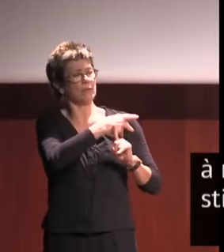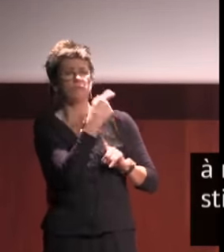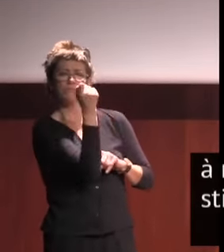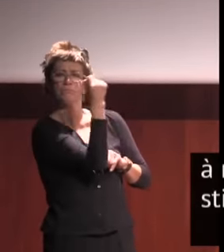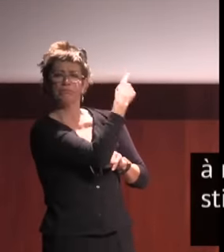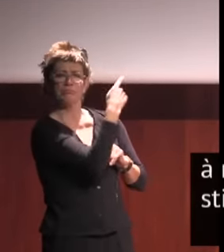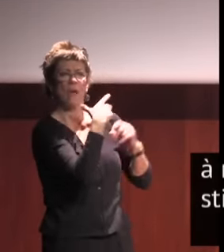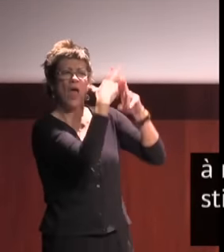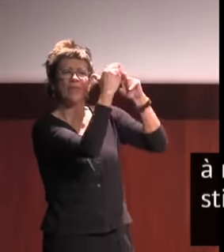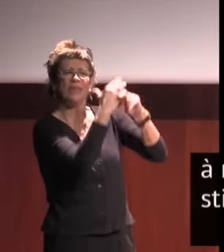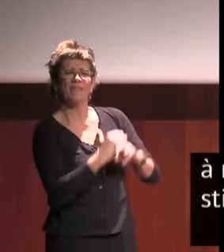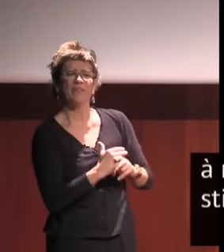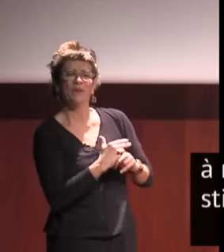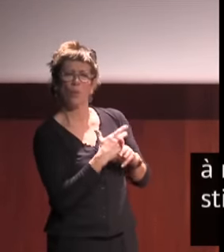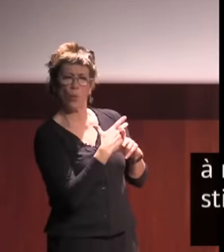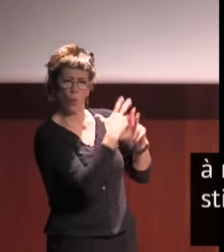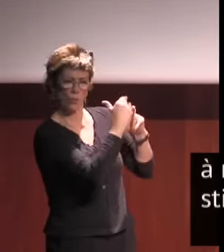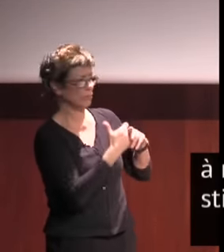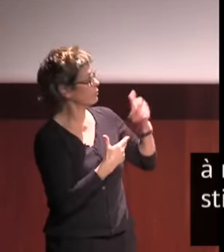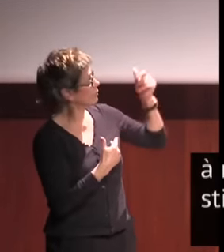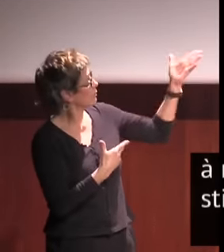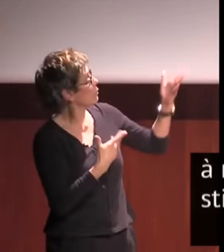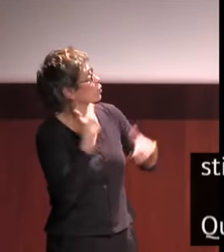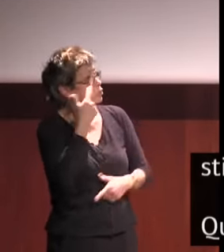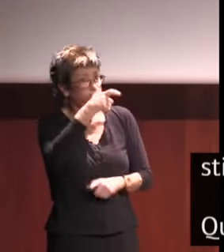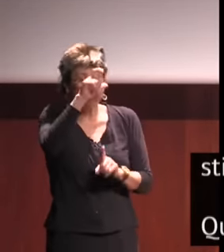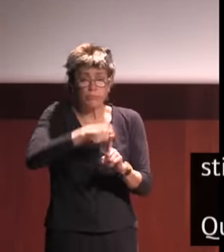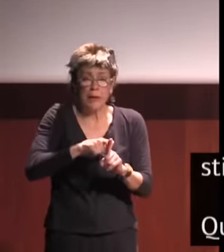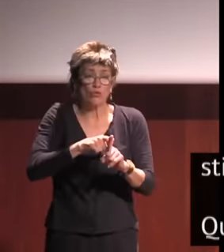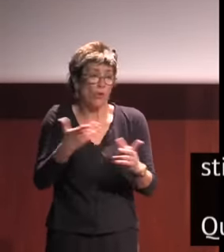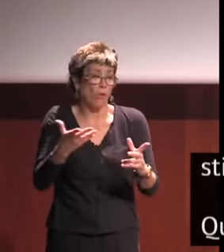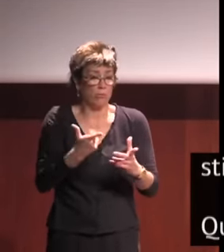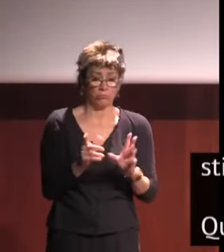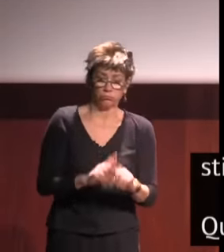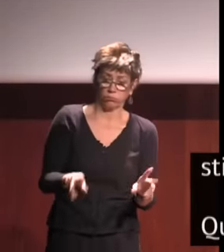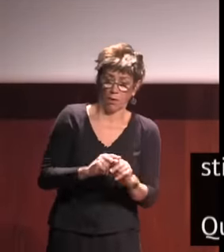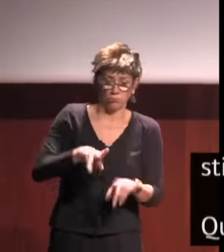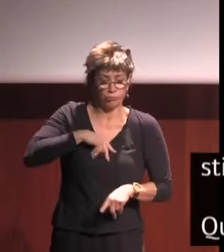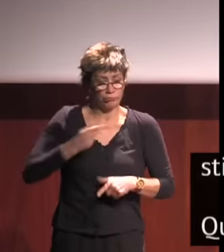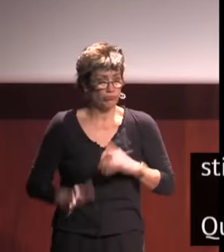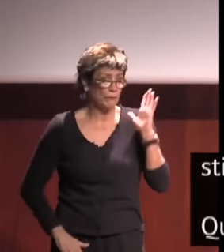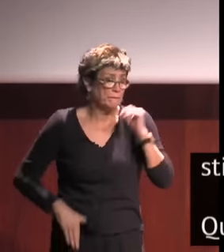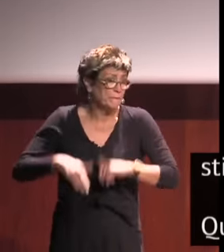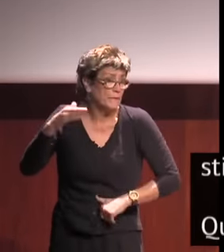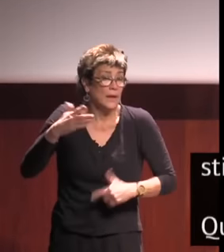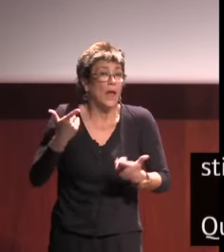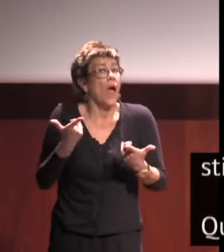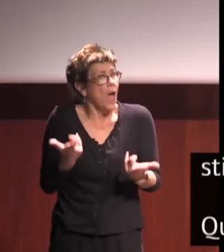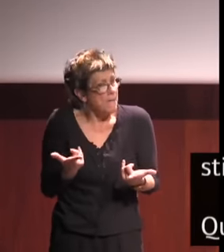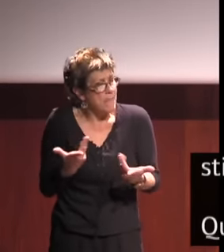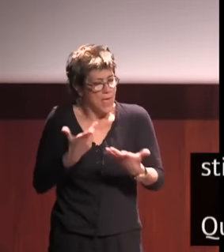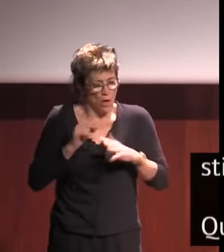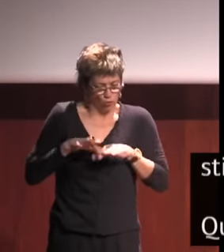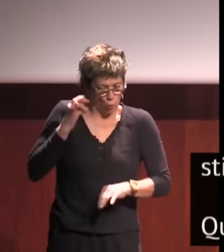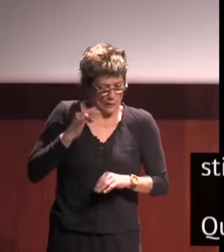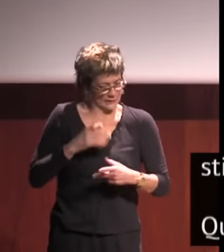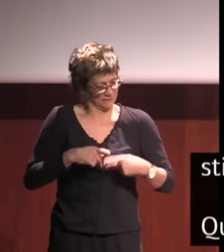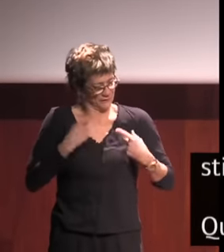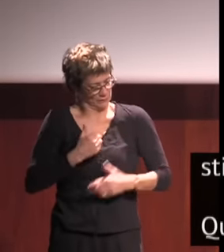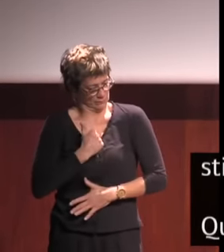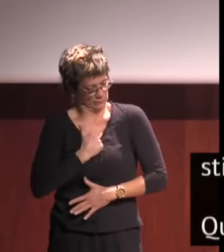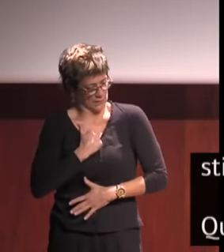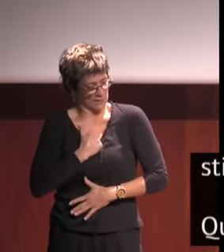canonique de Philippe Lejeune, qu'une personne réelle fait de sa propre existence lorsqu'elle met l'accent sur sa vie individuelle,